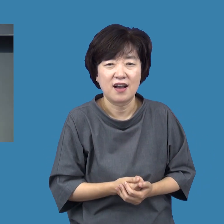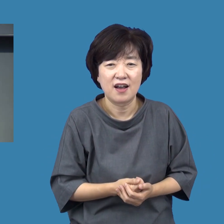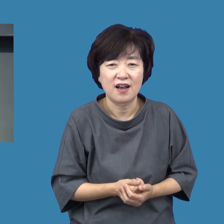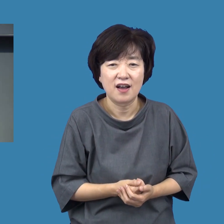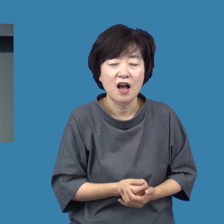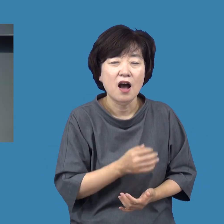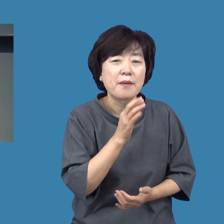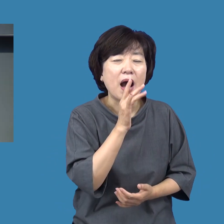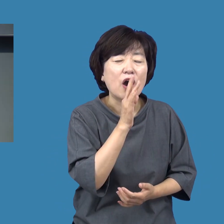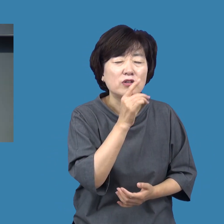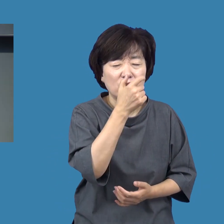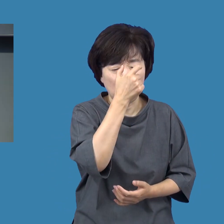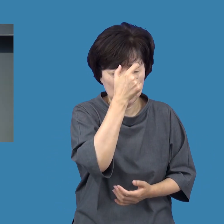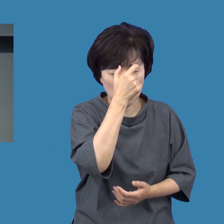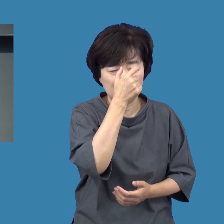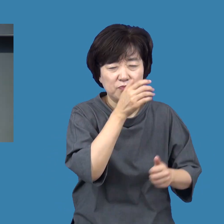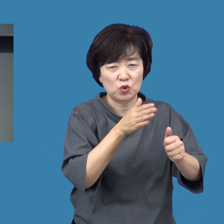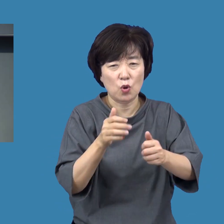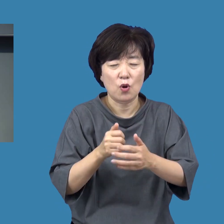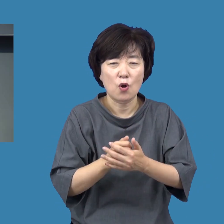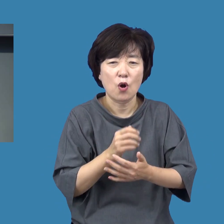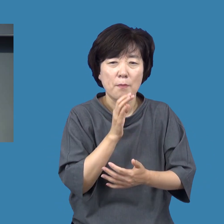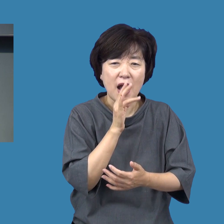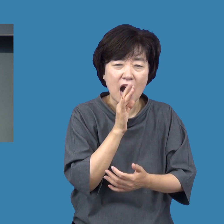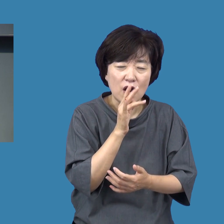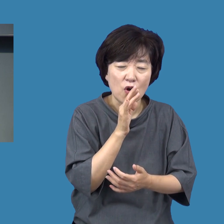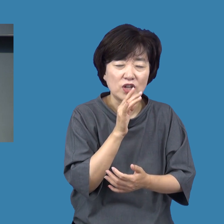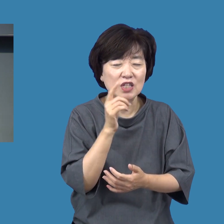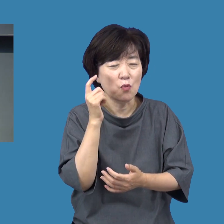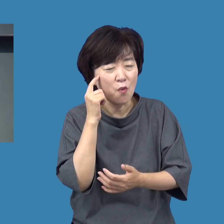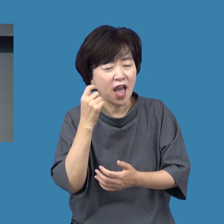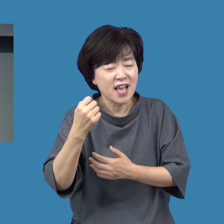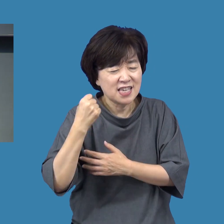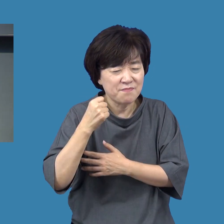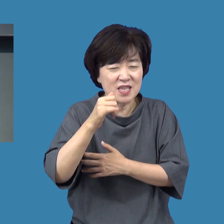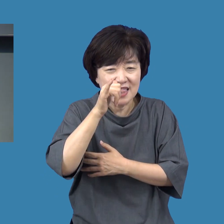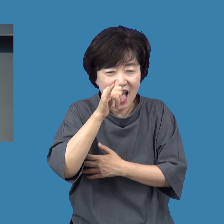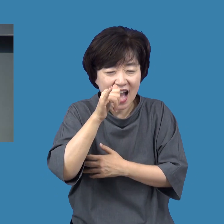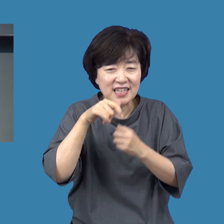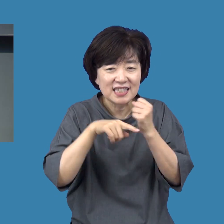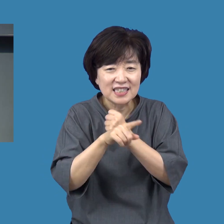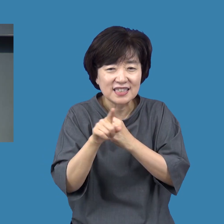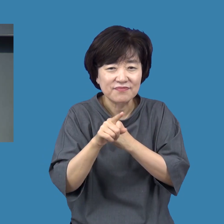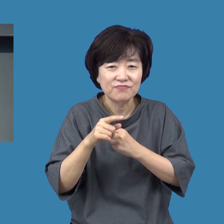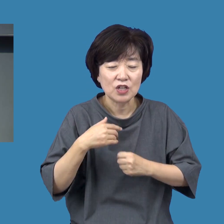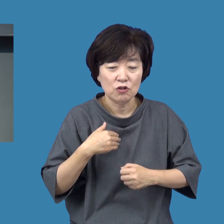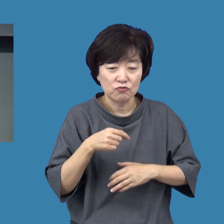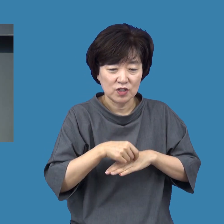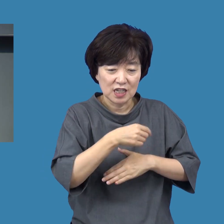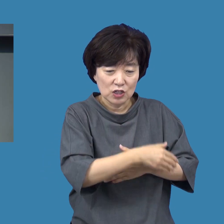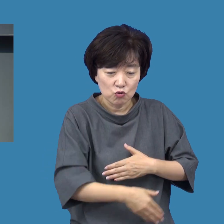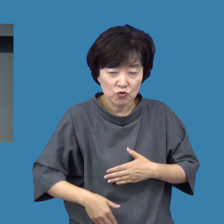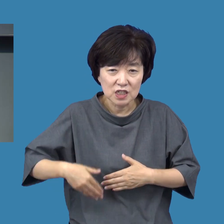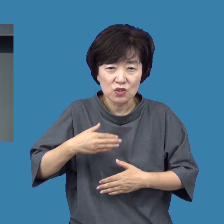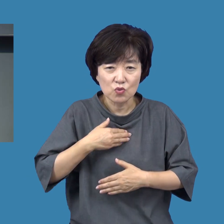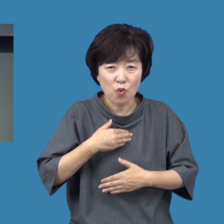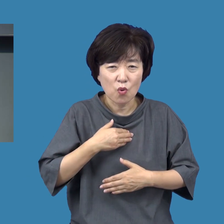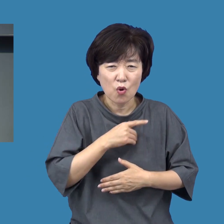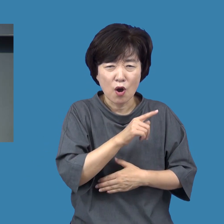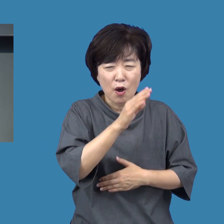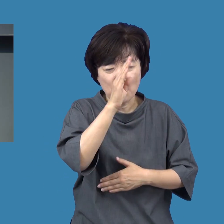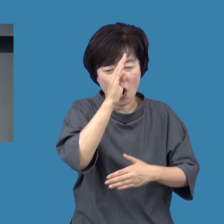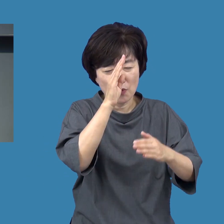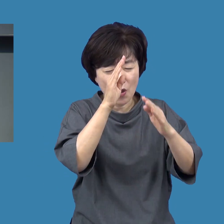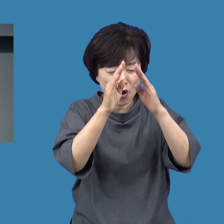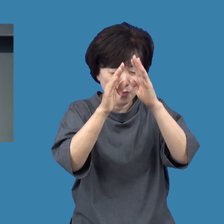여러분 기도하십시오. 그래서 방언이 왜 만병통치약에 가깝냐면 사실 우리 육신도요 여러분 여러 가지 병들을